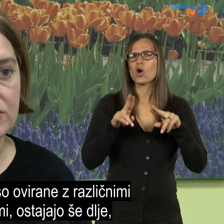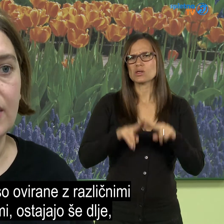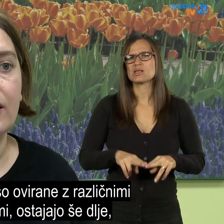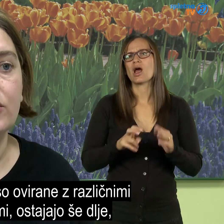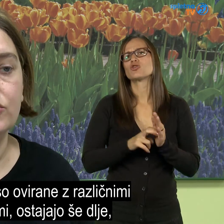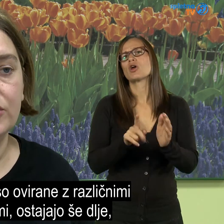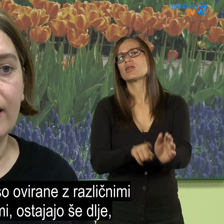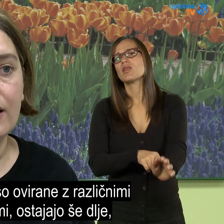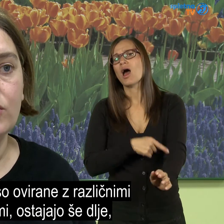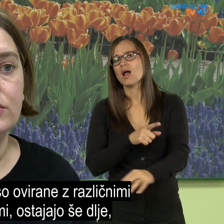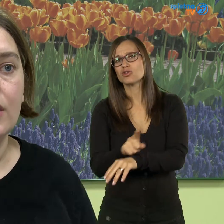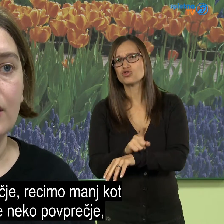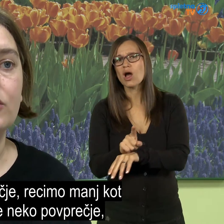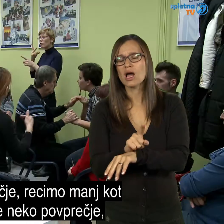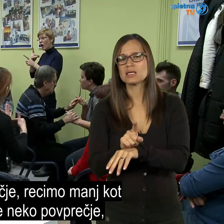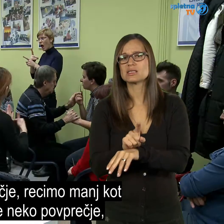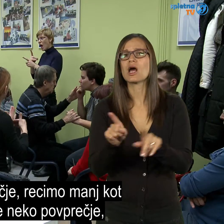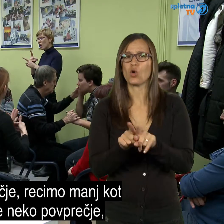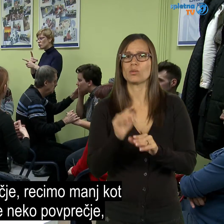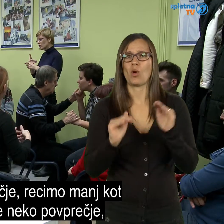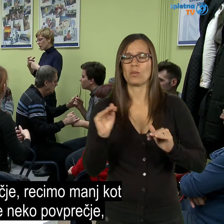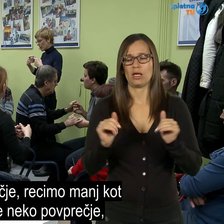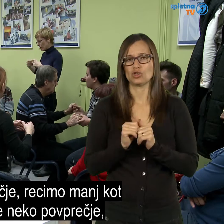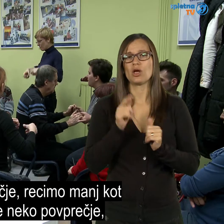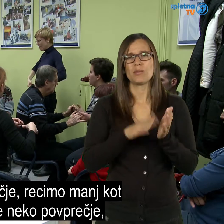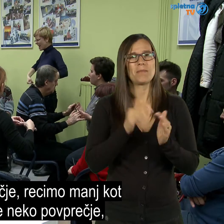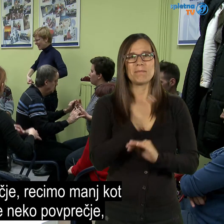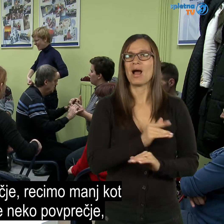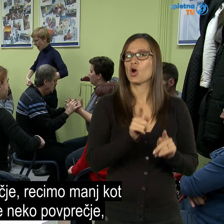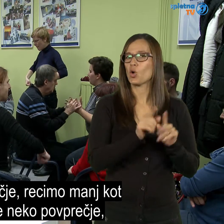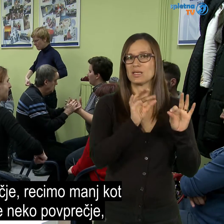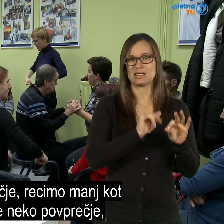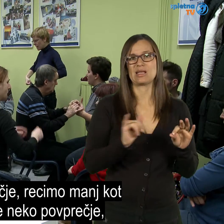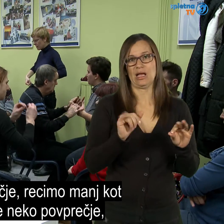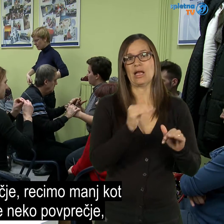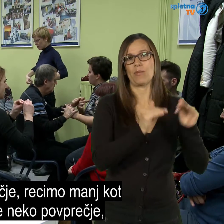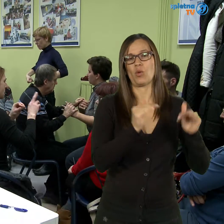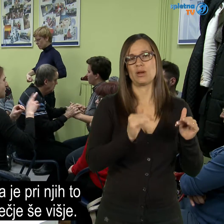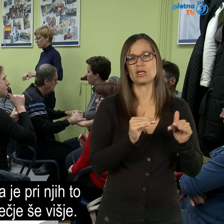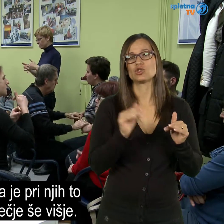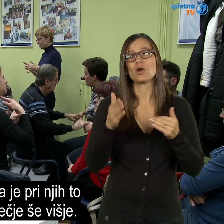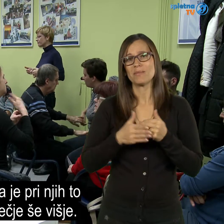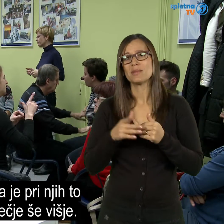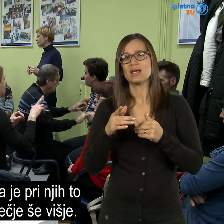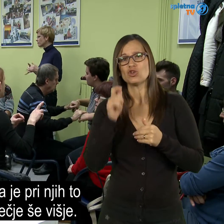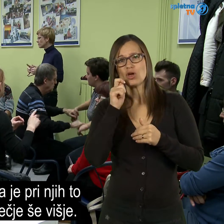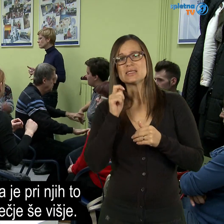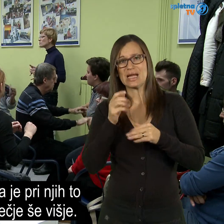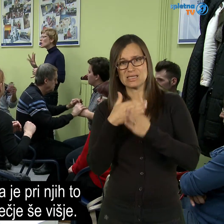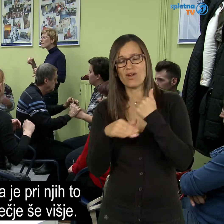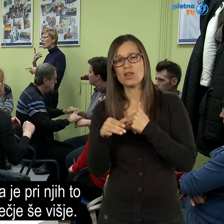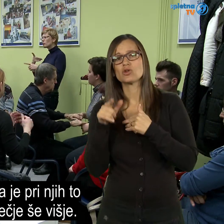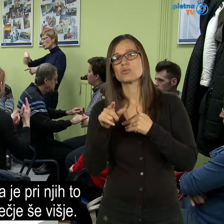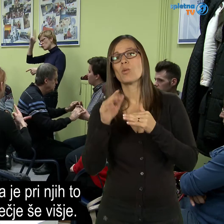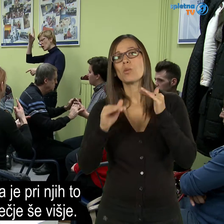invalidnostmi, ostajajo še dalj kot je to povprečje, recimo manj kot 10 let je neko povprečje, torej da je pri njih to povprečje